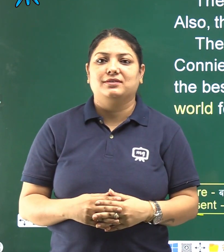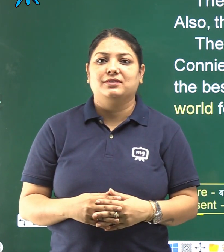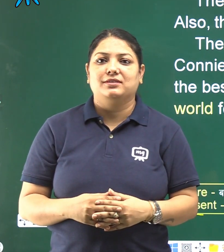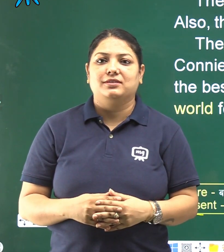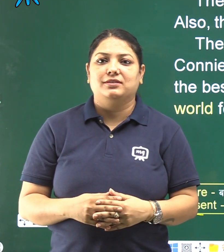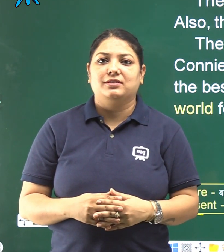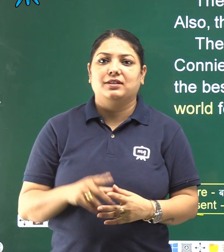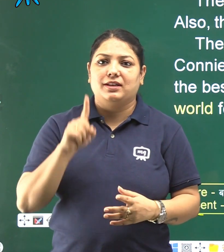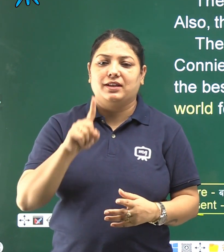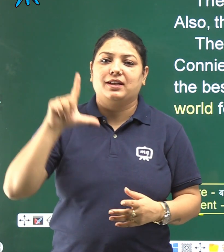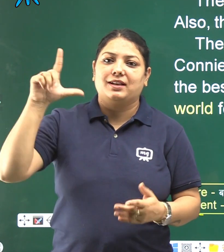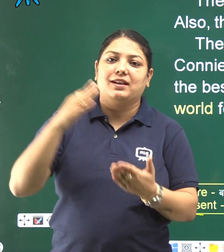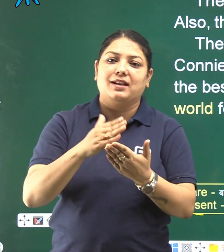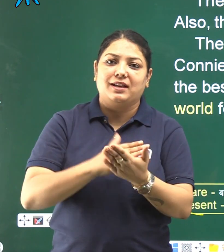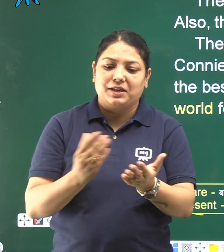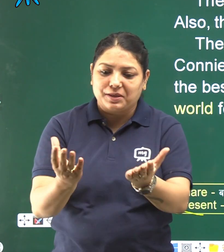एक पत्र पाता है.